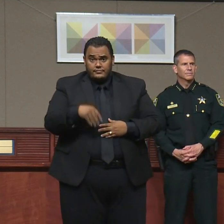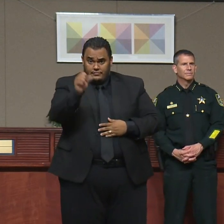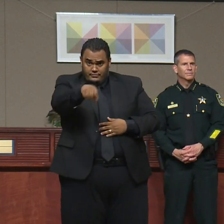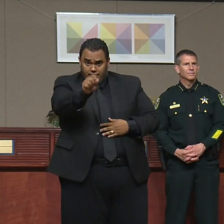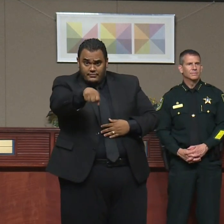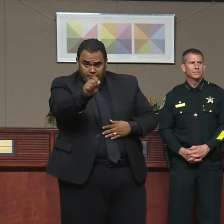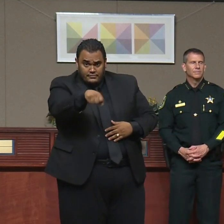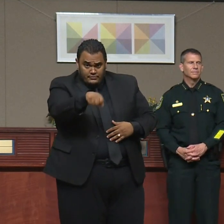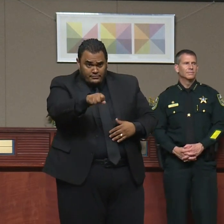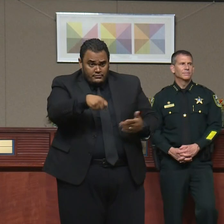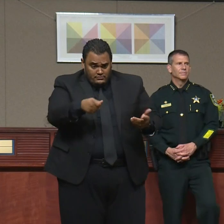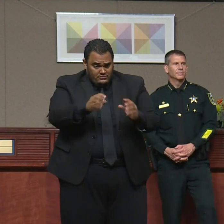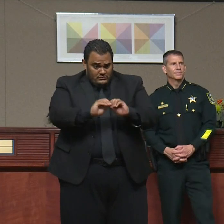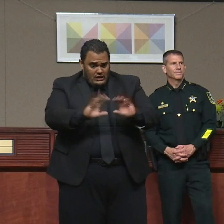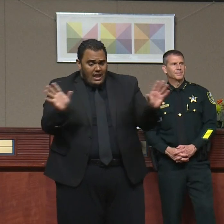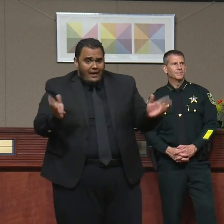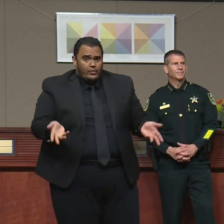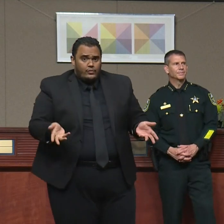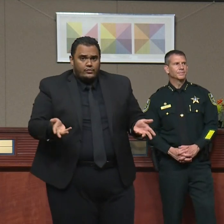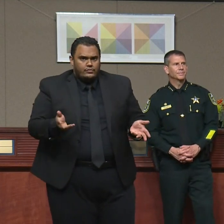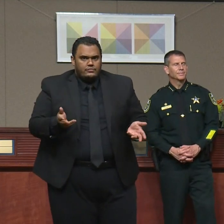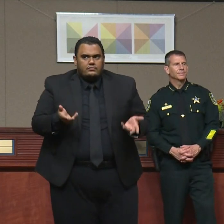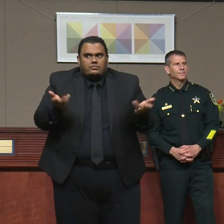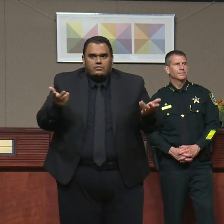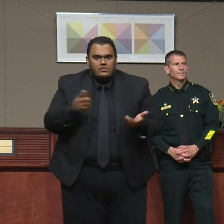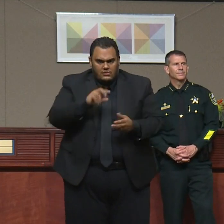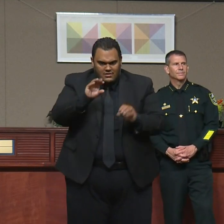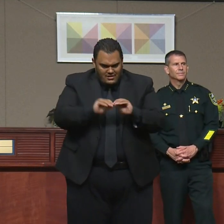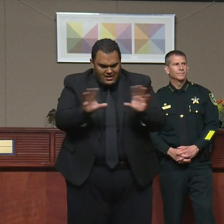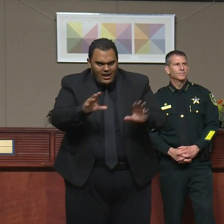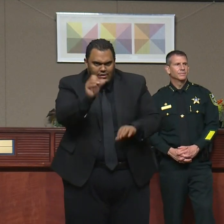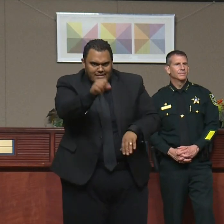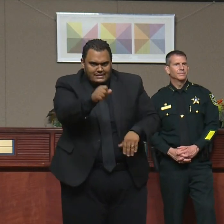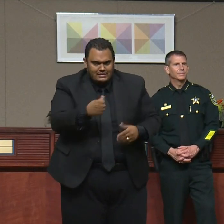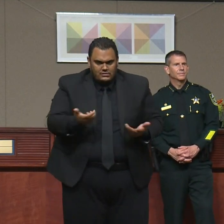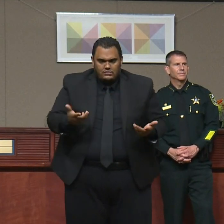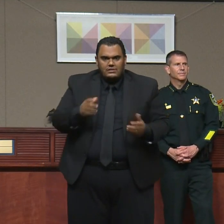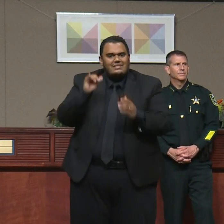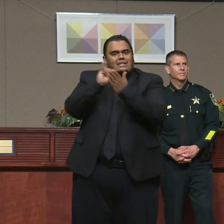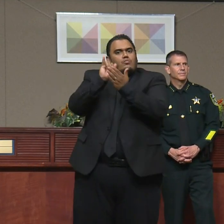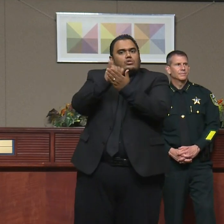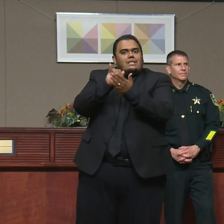La respuesta es claro. ¿Cómo no? Tendría que ser, esa es la única manera.